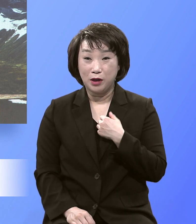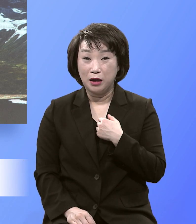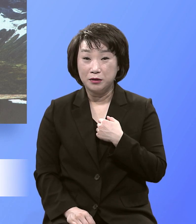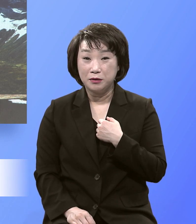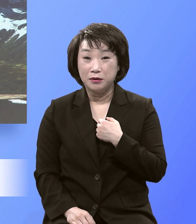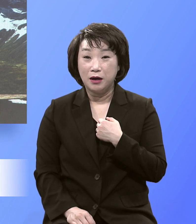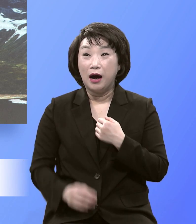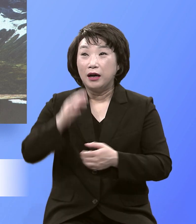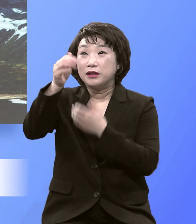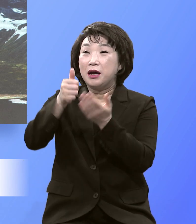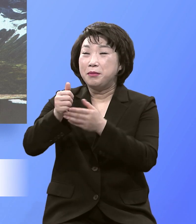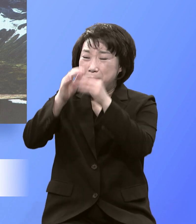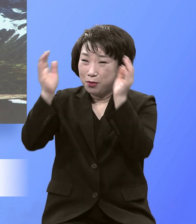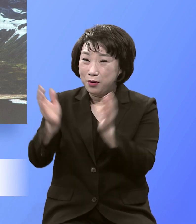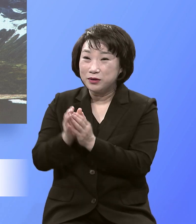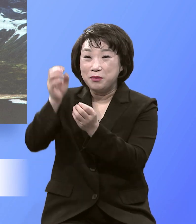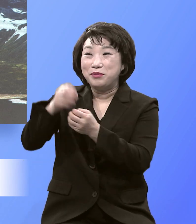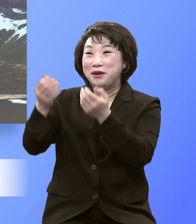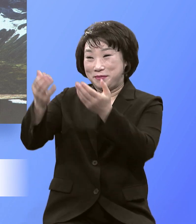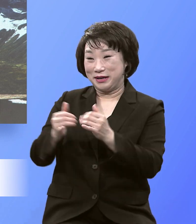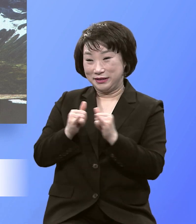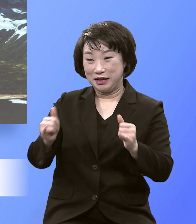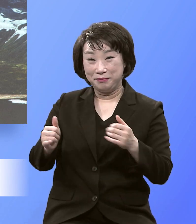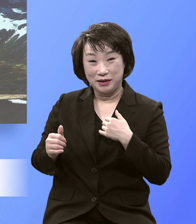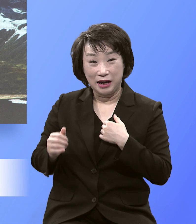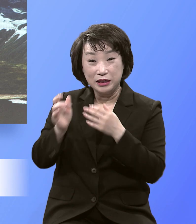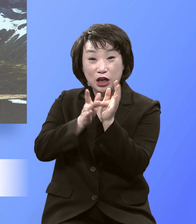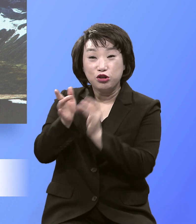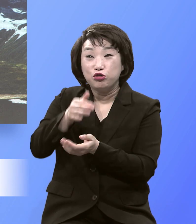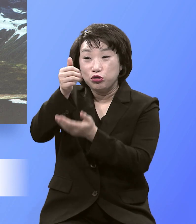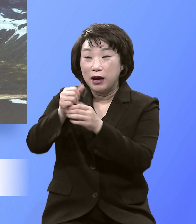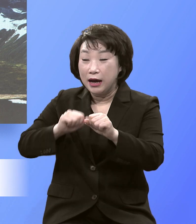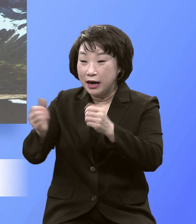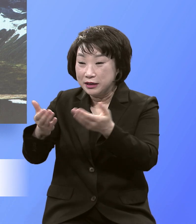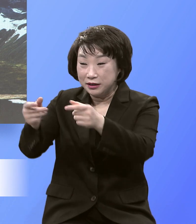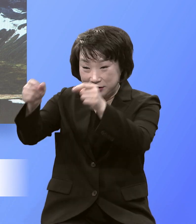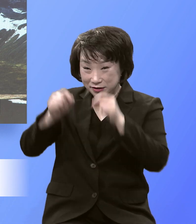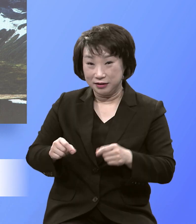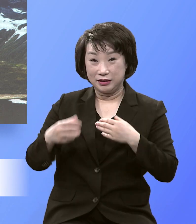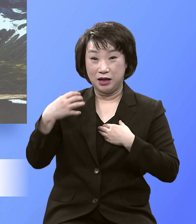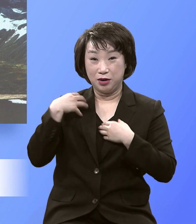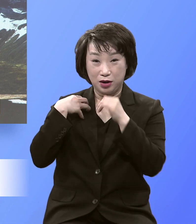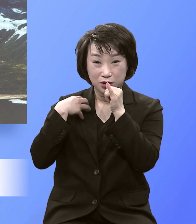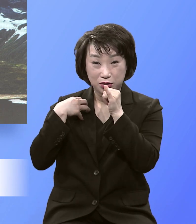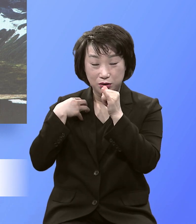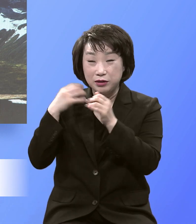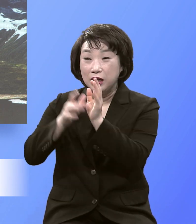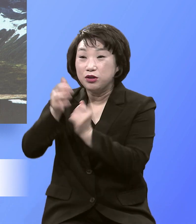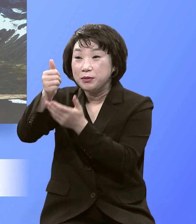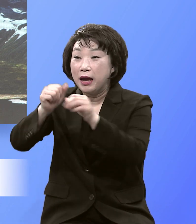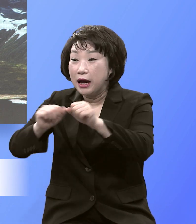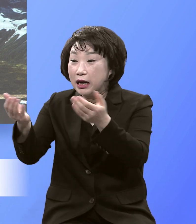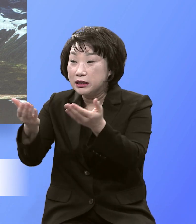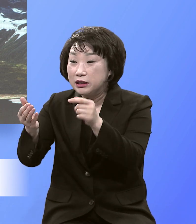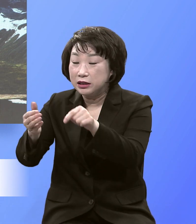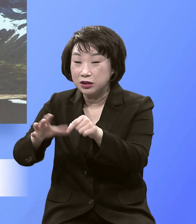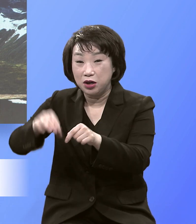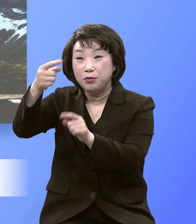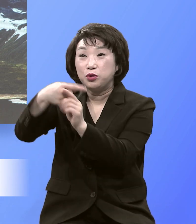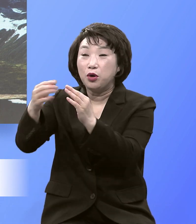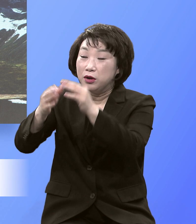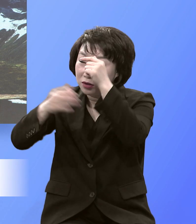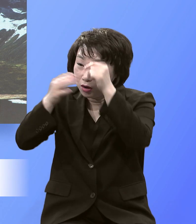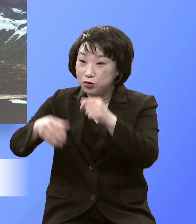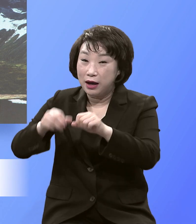나는 하나님의 상속자다. 예수도 하신 일을 나도 하고 예수가 하신 일을 초대교인이